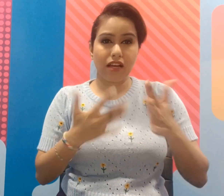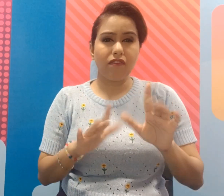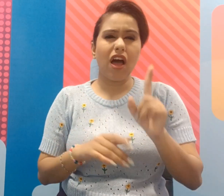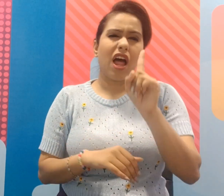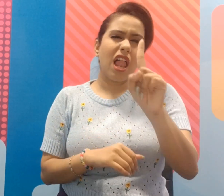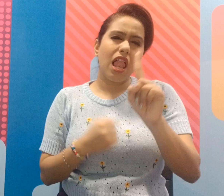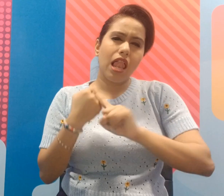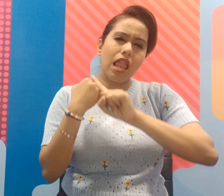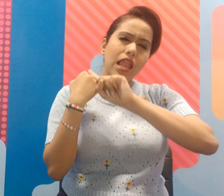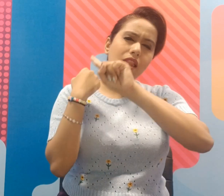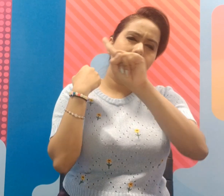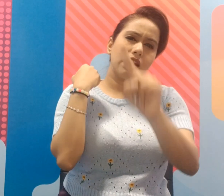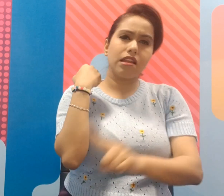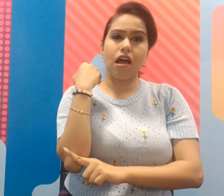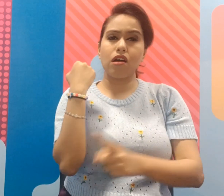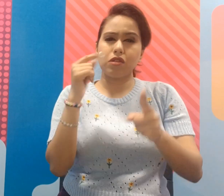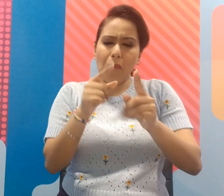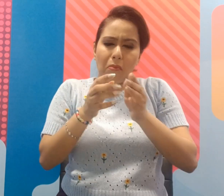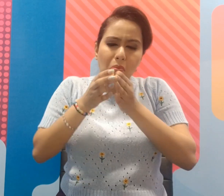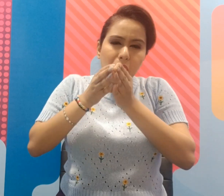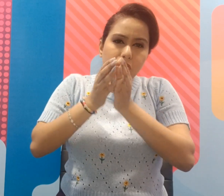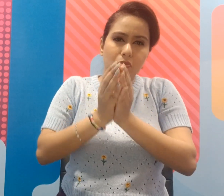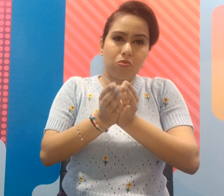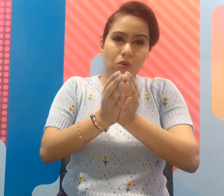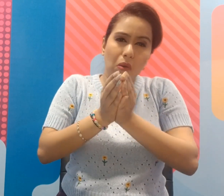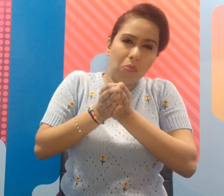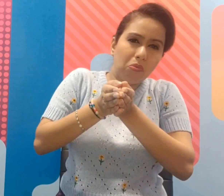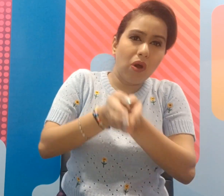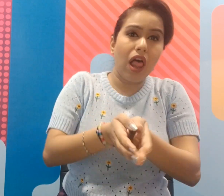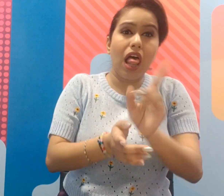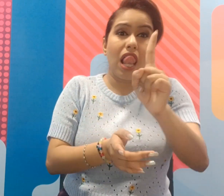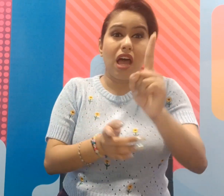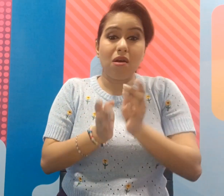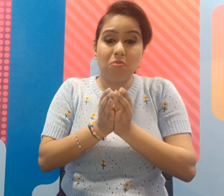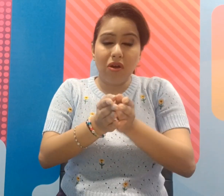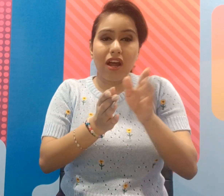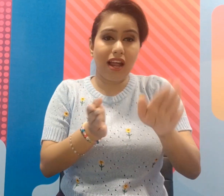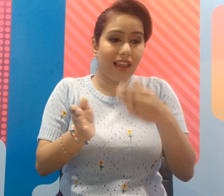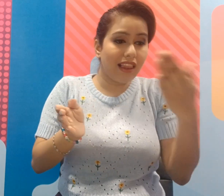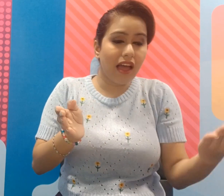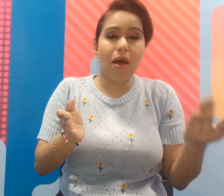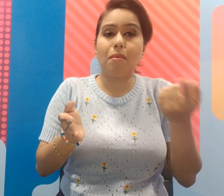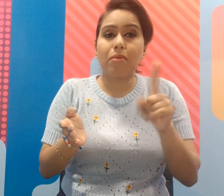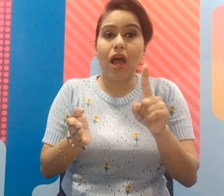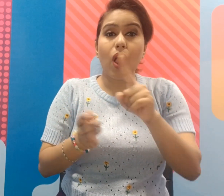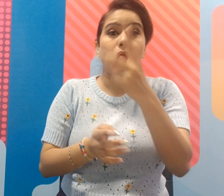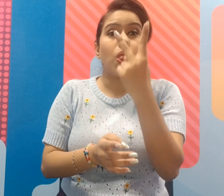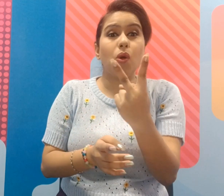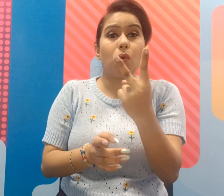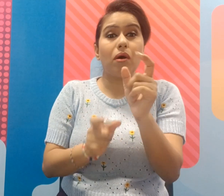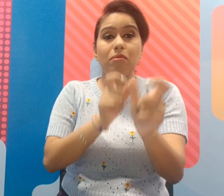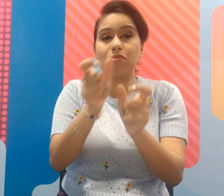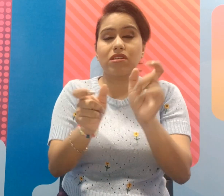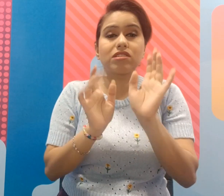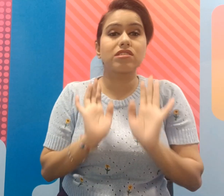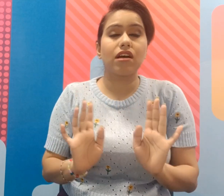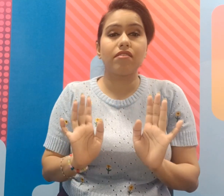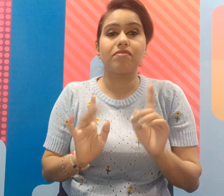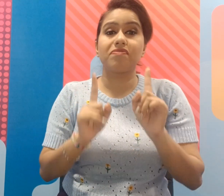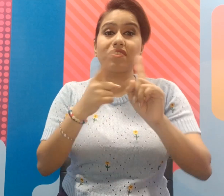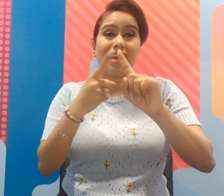बस डूबने वाला होता है, सिर्फ एक ही लाइफ बोट बची होती है। लेकिन जहाज पर दो व्यक्ति थे, एक कपल था, एक युगल जोड़ा